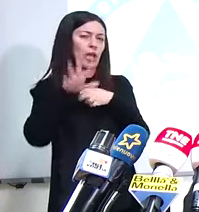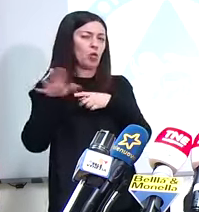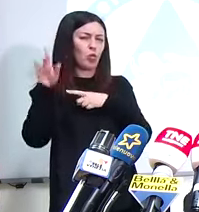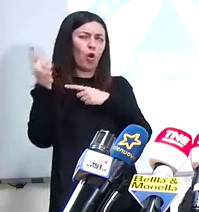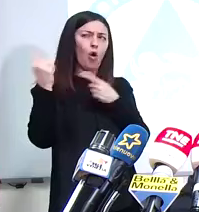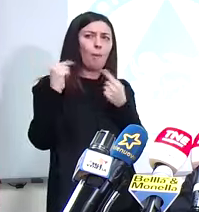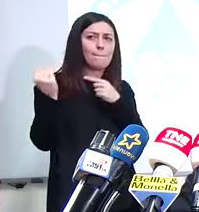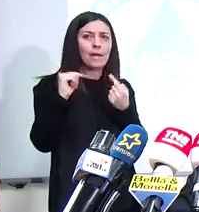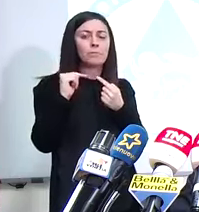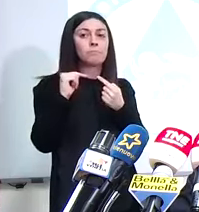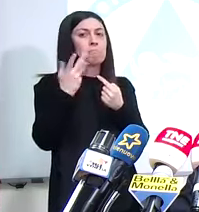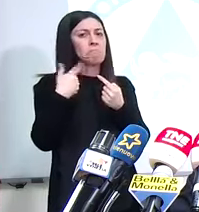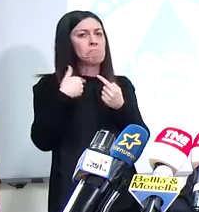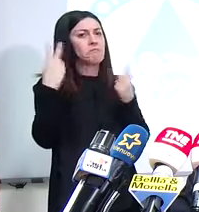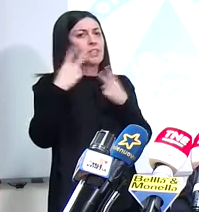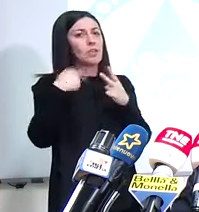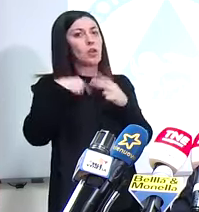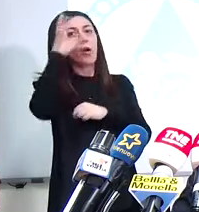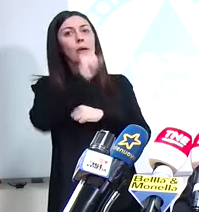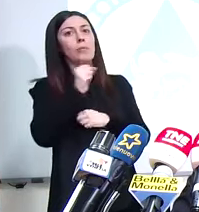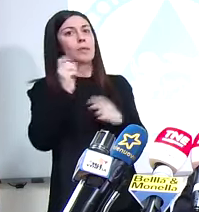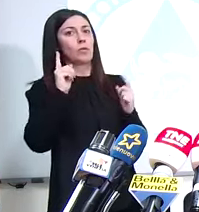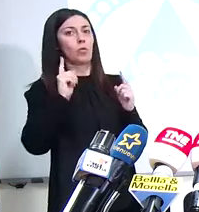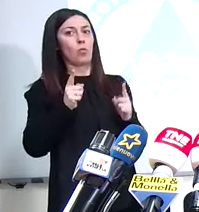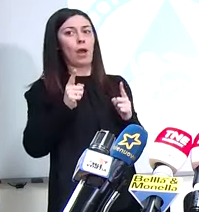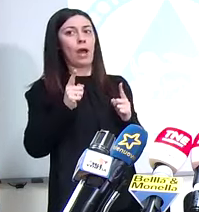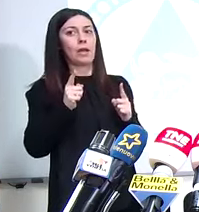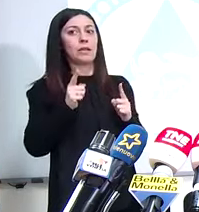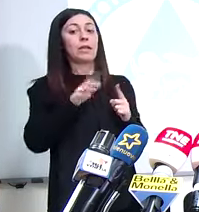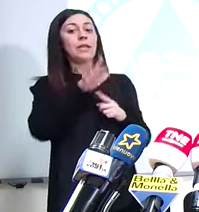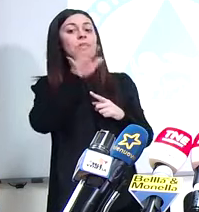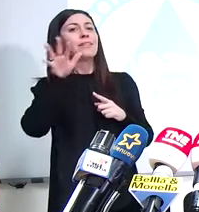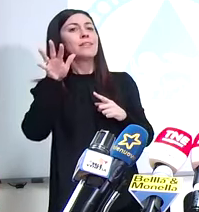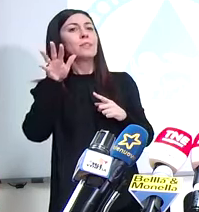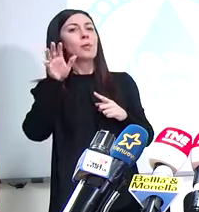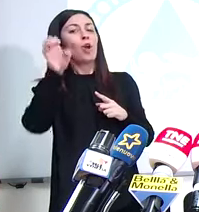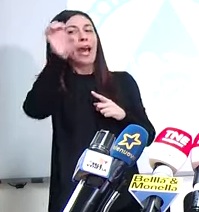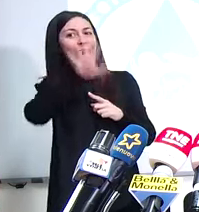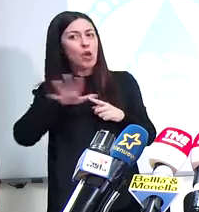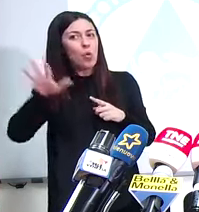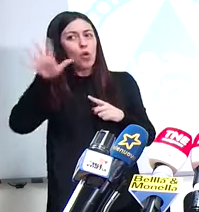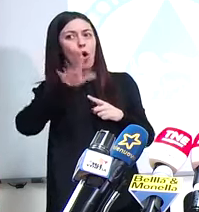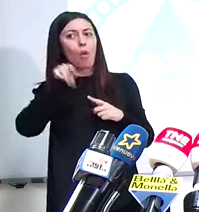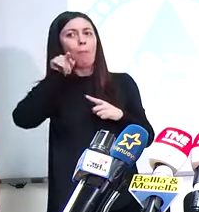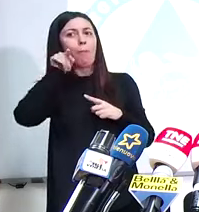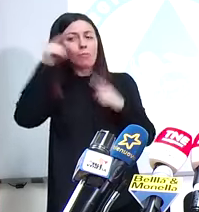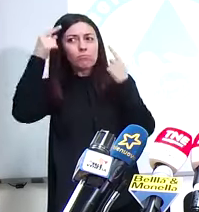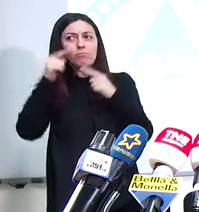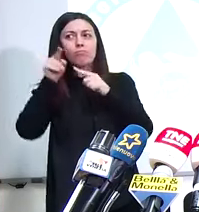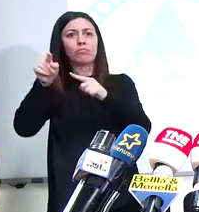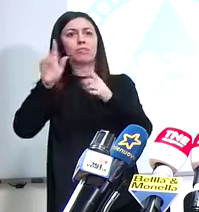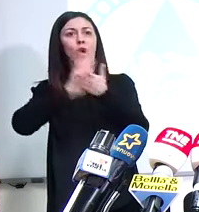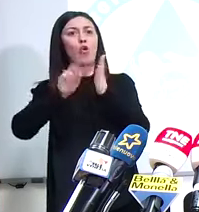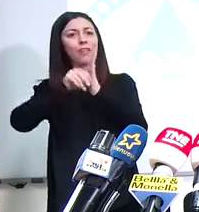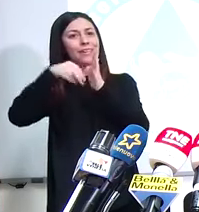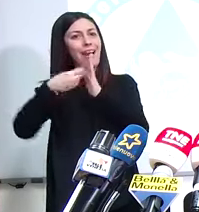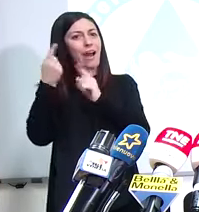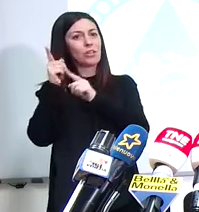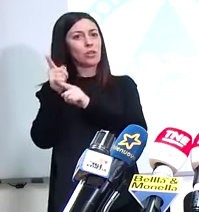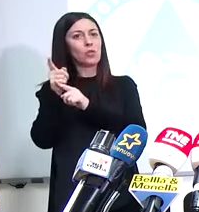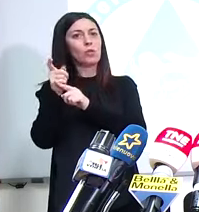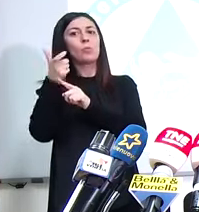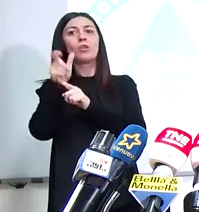dell'europa era legato proprio al fatto che si voleva evitare il far west proprio per la dinamica dei precari sta nel senso che lei stesso ci ha detto